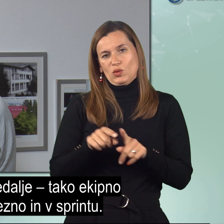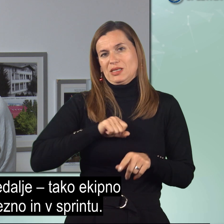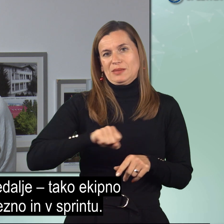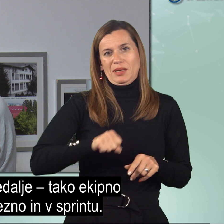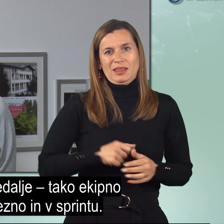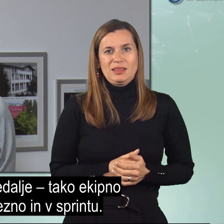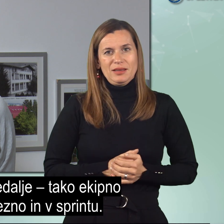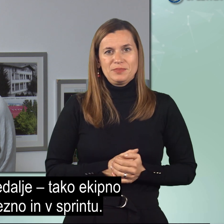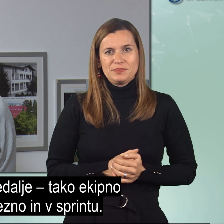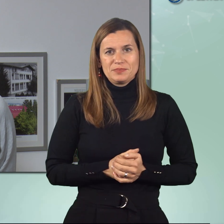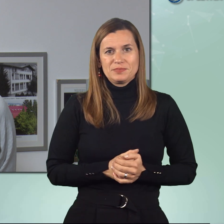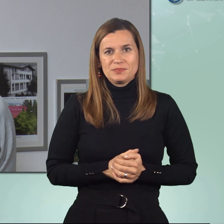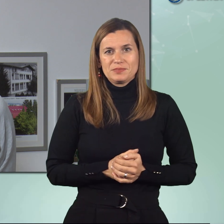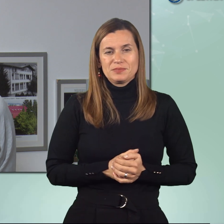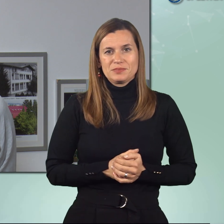kot v sprintu.